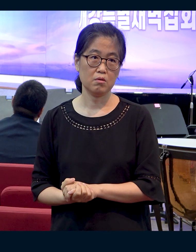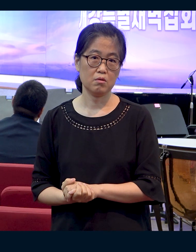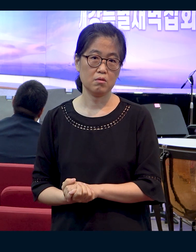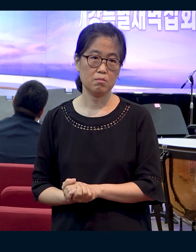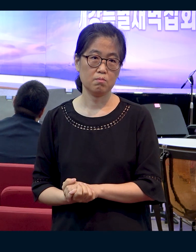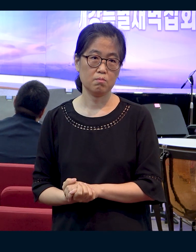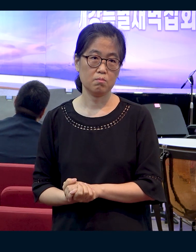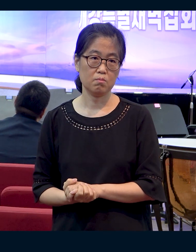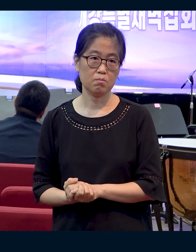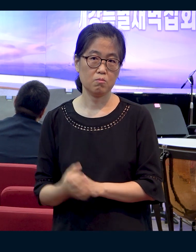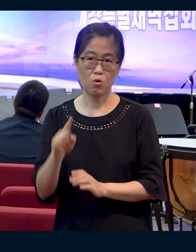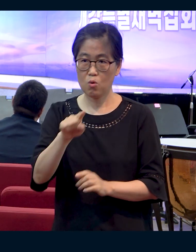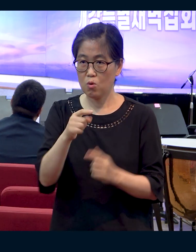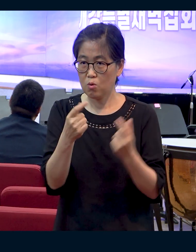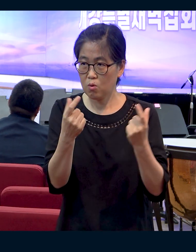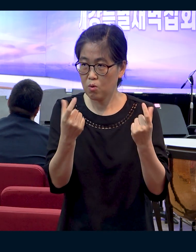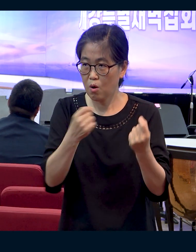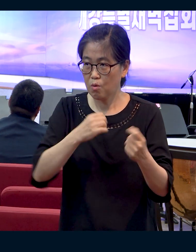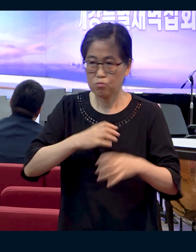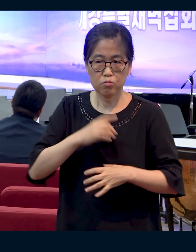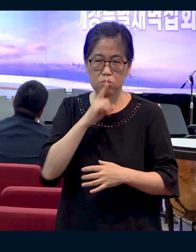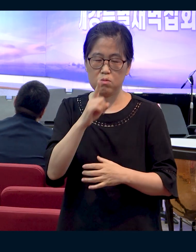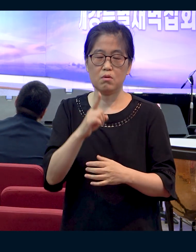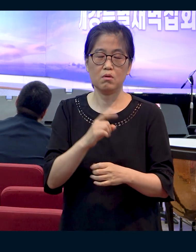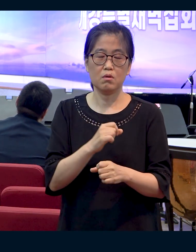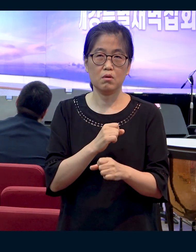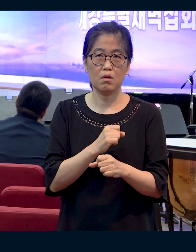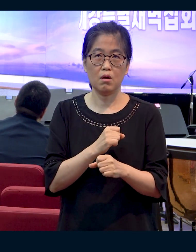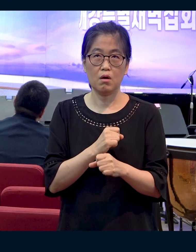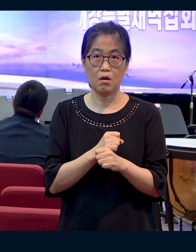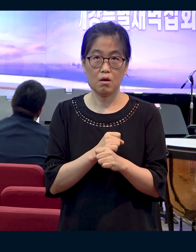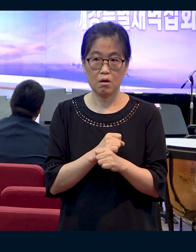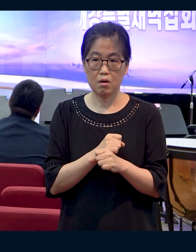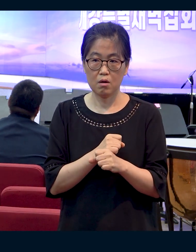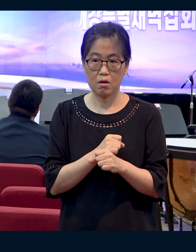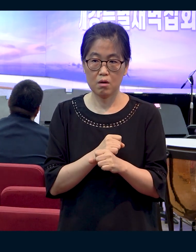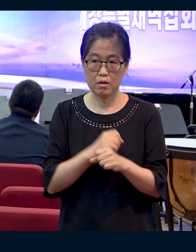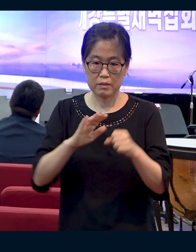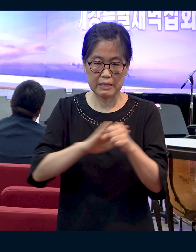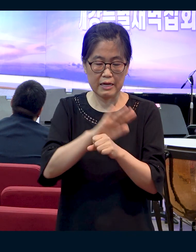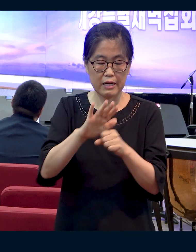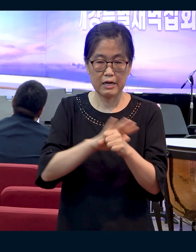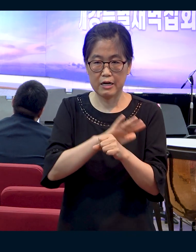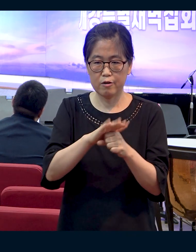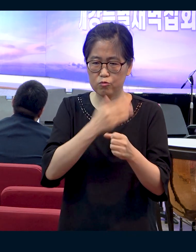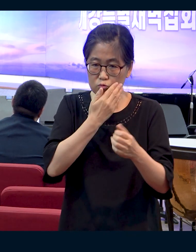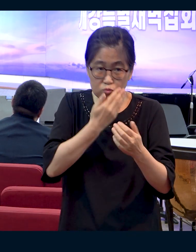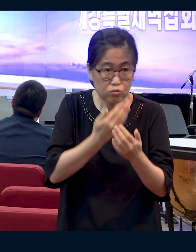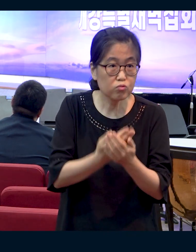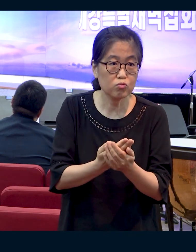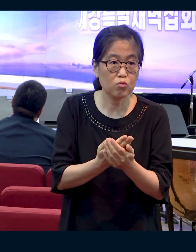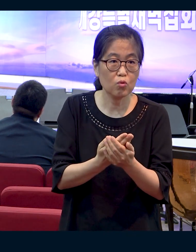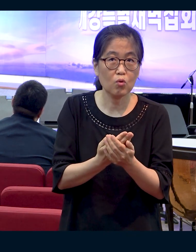네, 이런 무서운 말씀까지 들을 수밖에 없을 만큼 중요한 게 이런 이야기예요. 여러분,